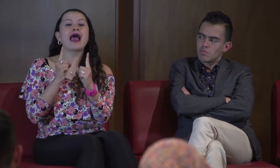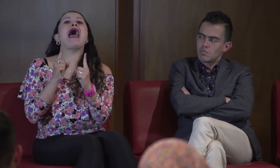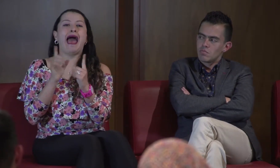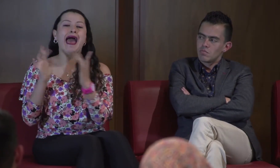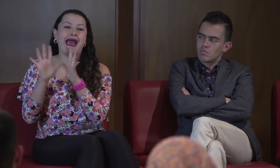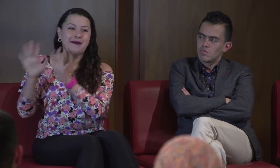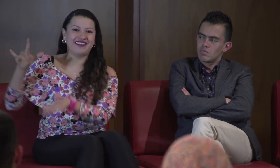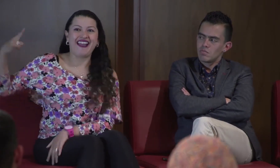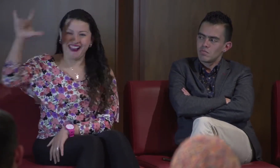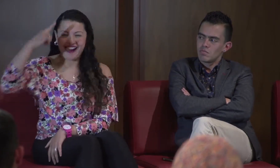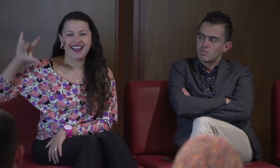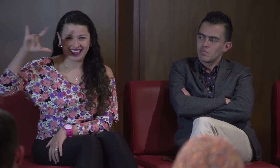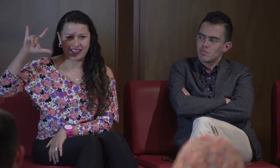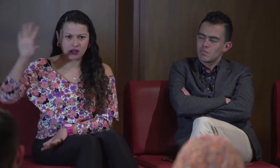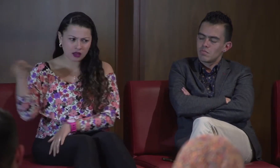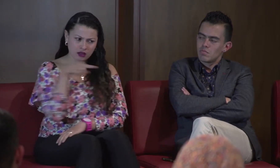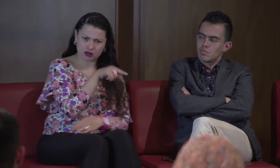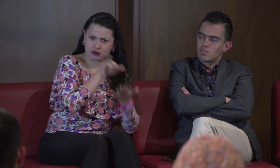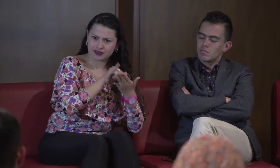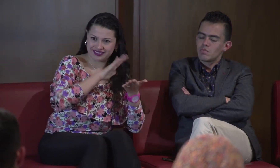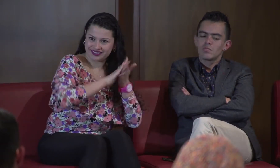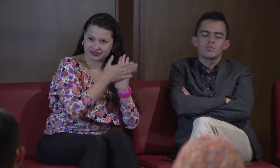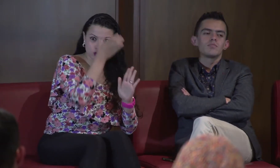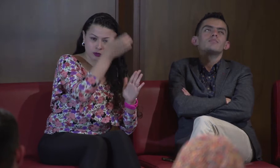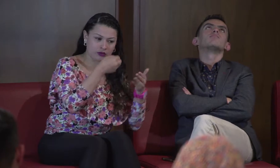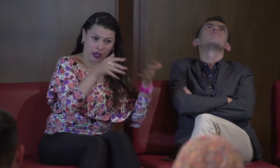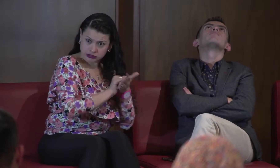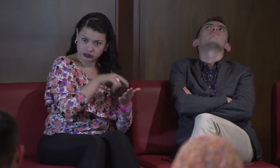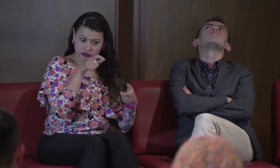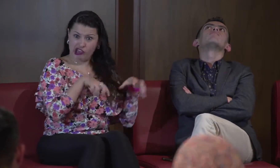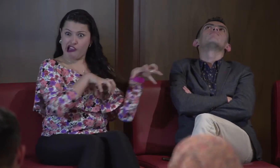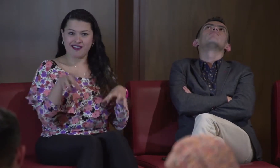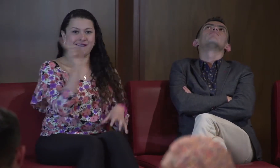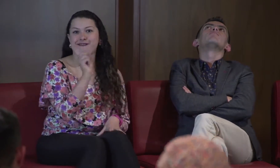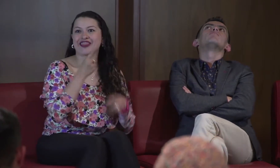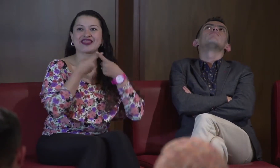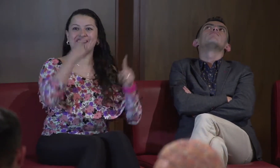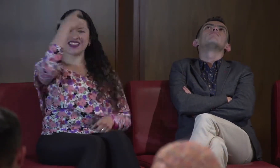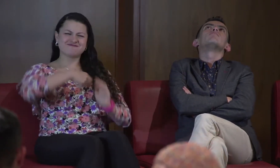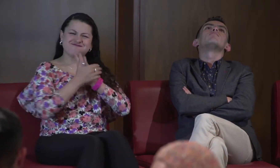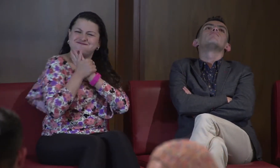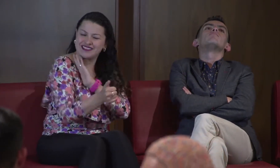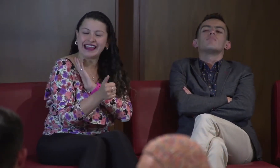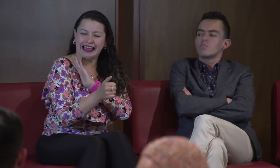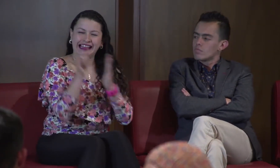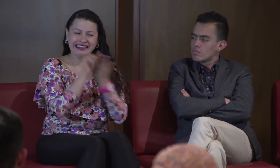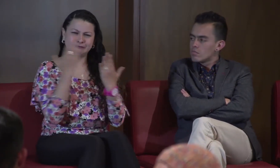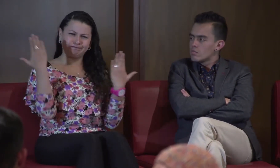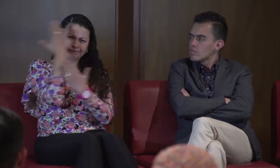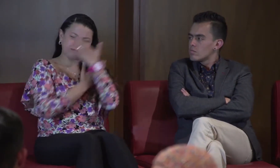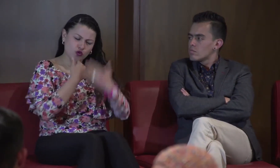de manipulación dentro de una situación en particular con dos o más personas. Así que no podíamos hacer la seña